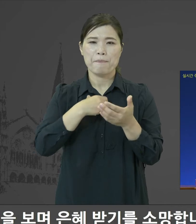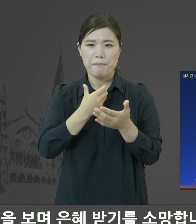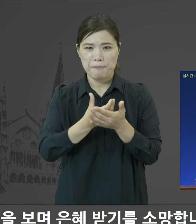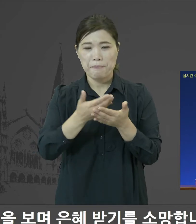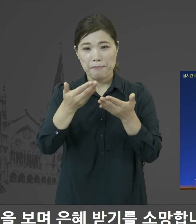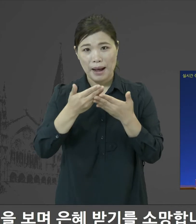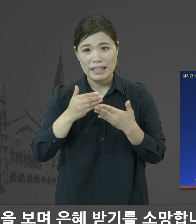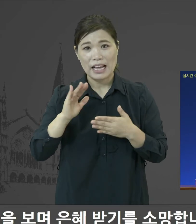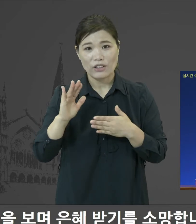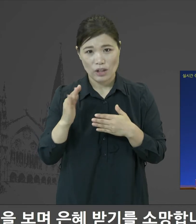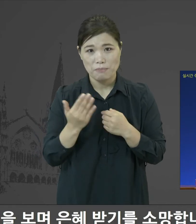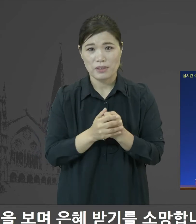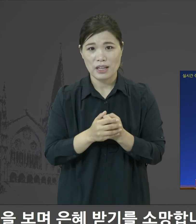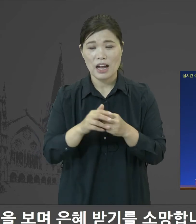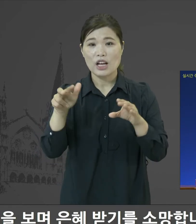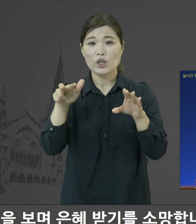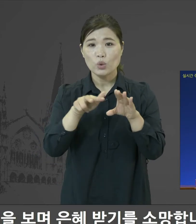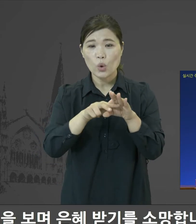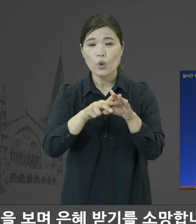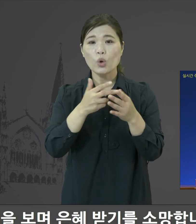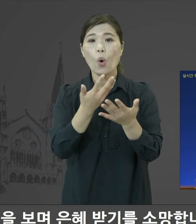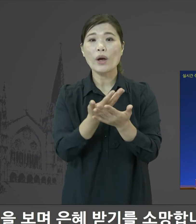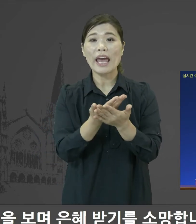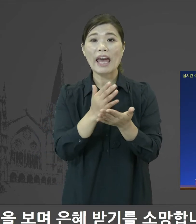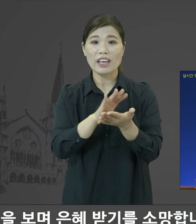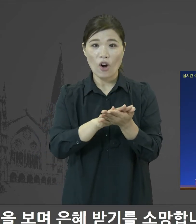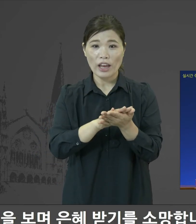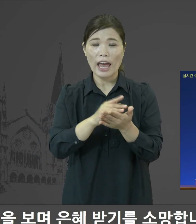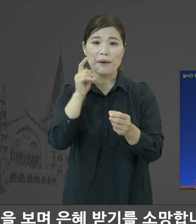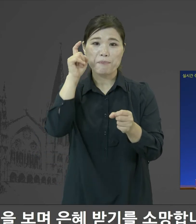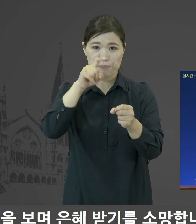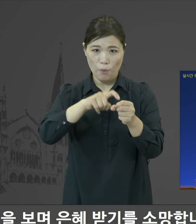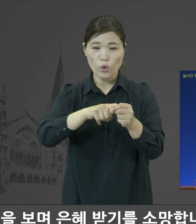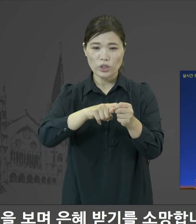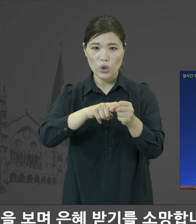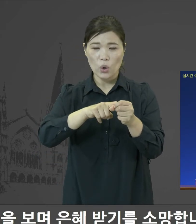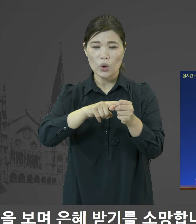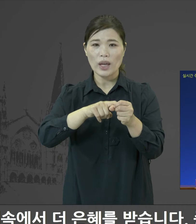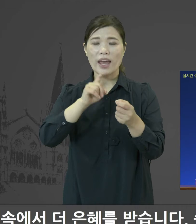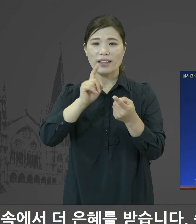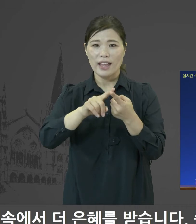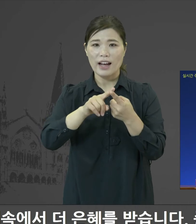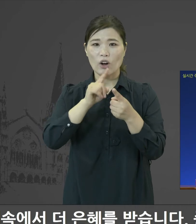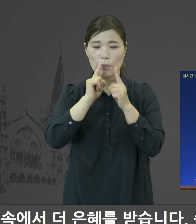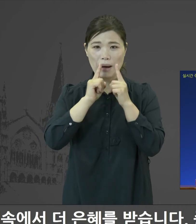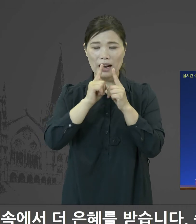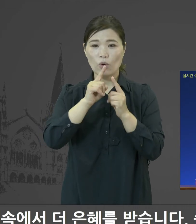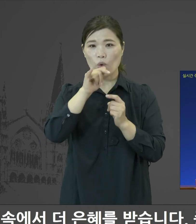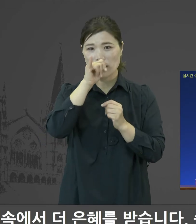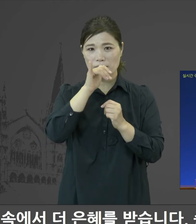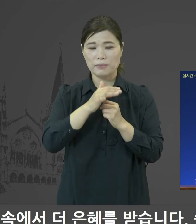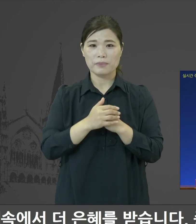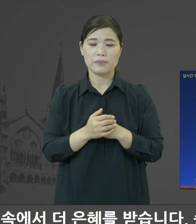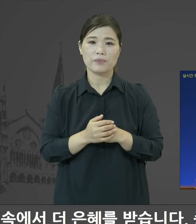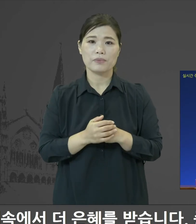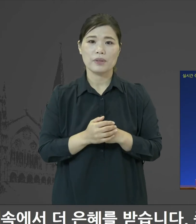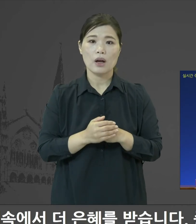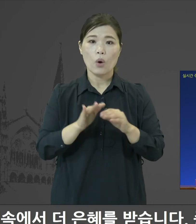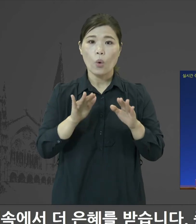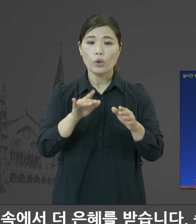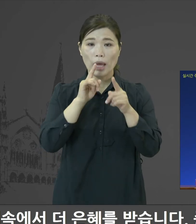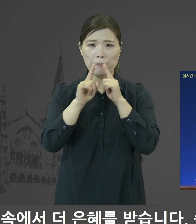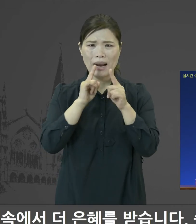성경, 이것도 우리 가운데 일어나야 됩니다. 제가 몇 가지 성경 구절을 같이 읽는데, 이 말씀을 보면서